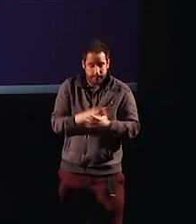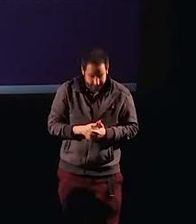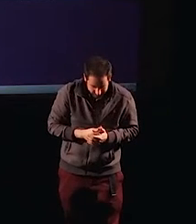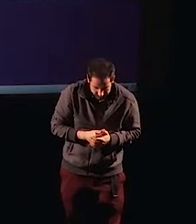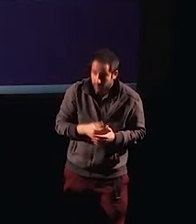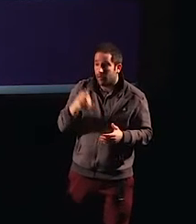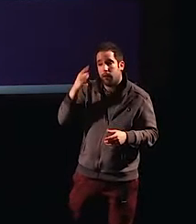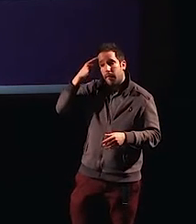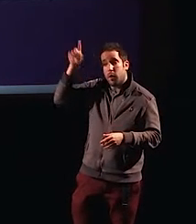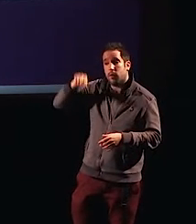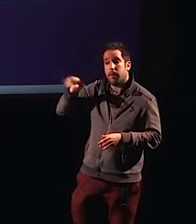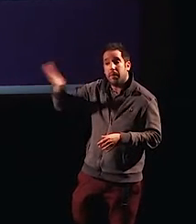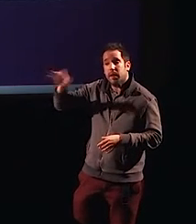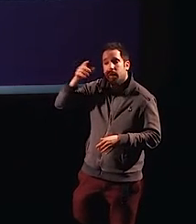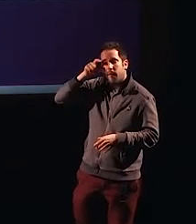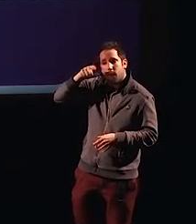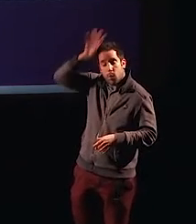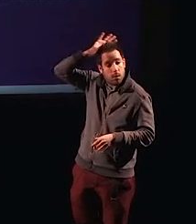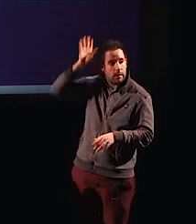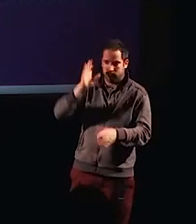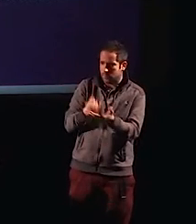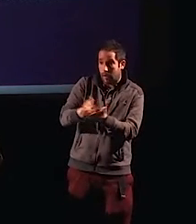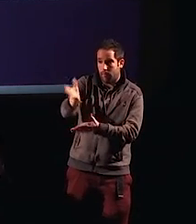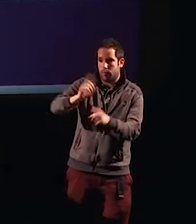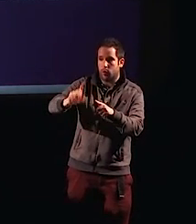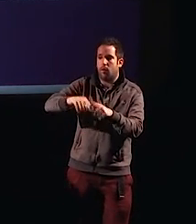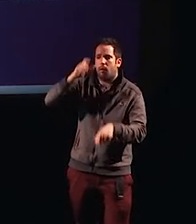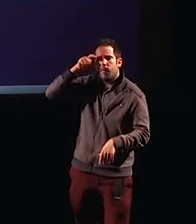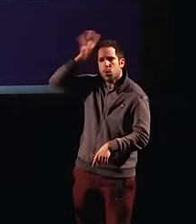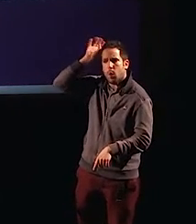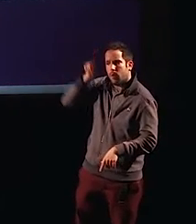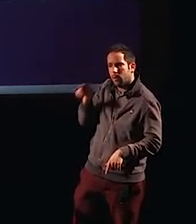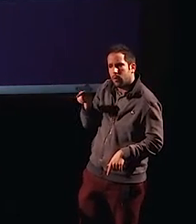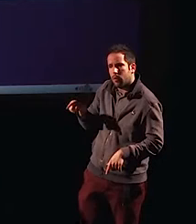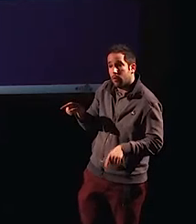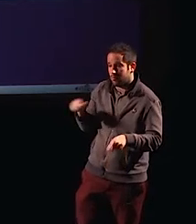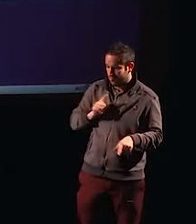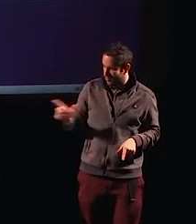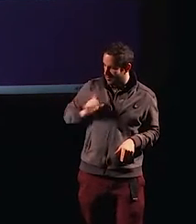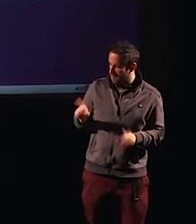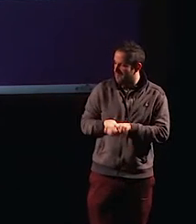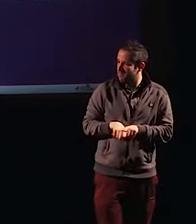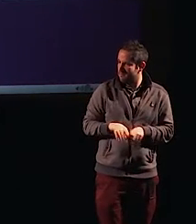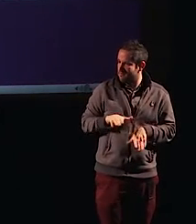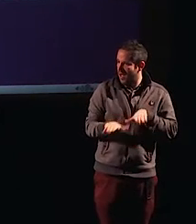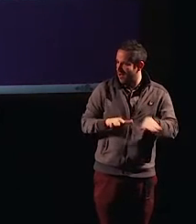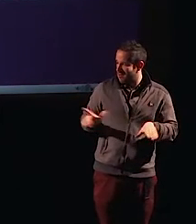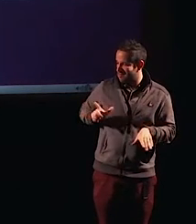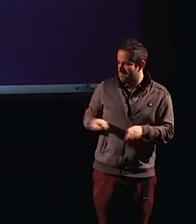Alors, la pensée de Foucault. Il faut savoir une chose, c'est que Foucault, il fait un peu comme moi.